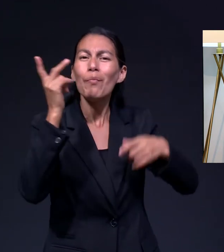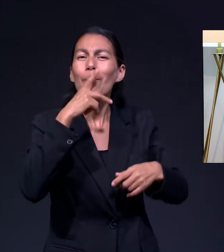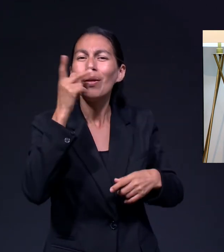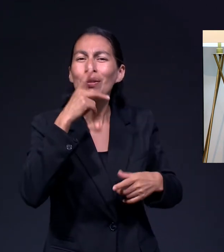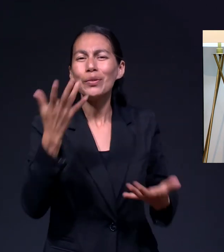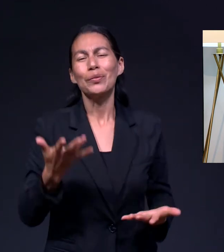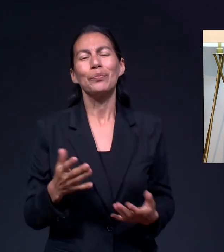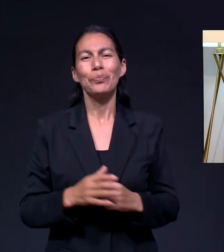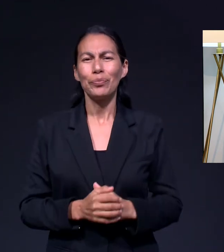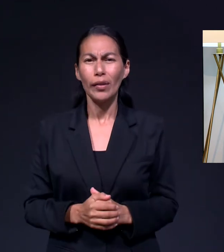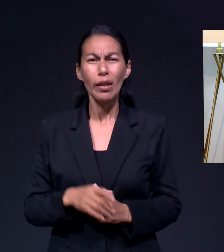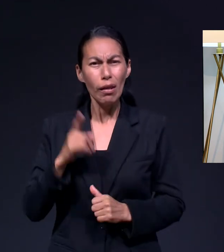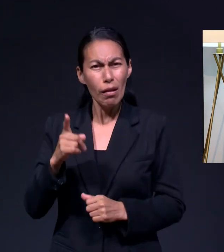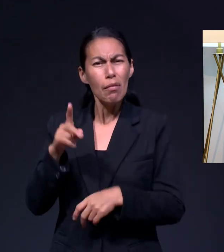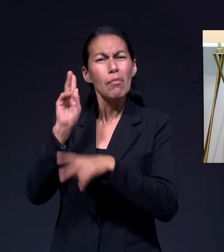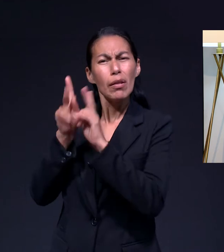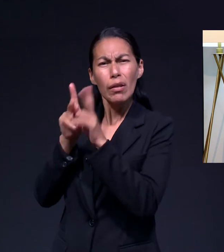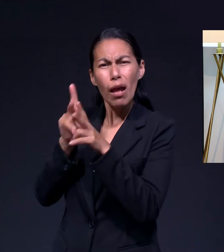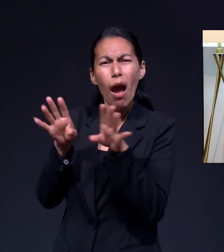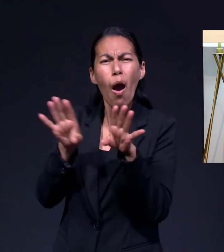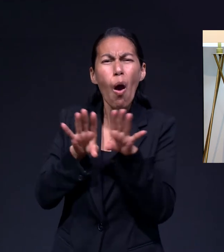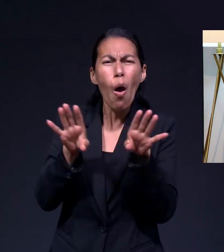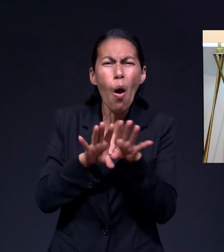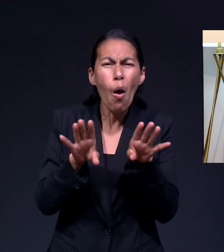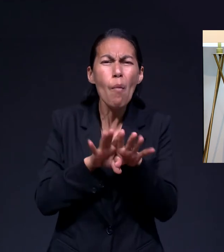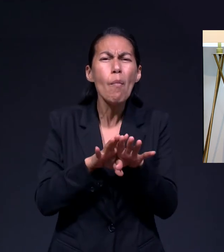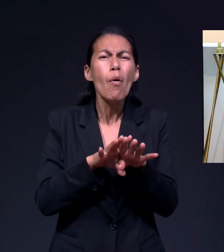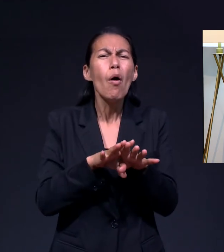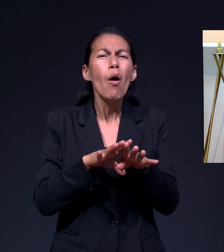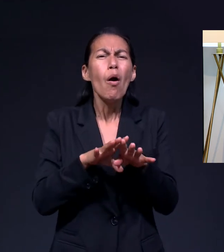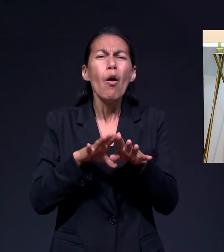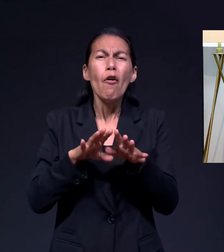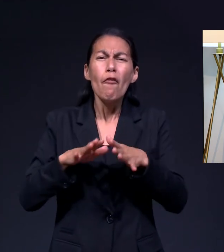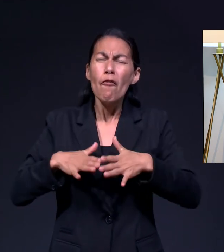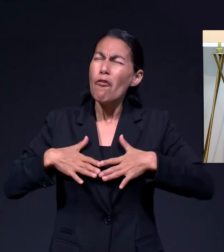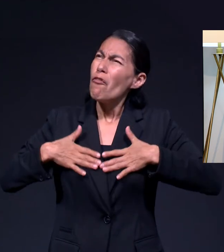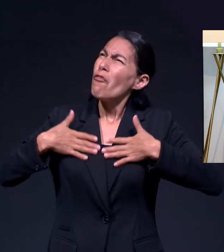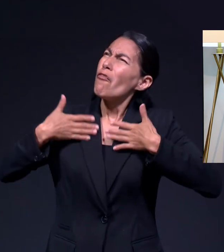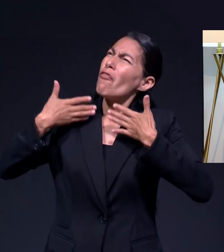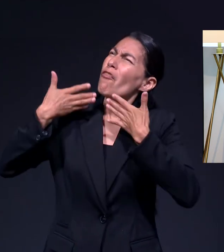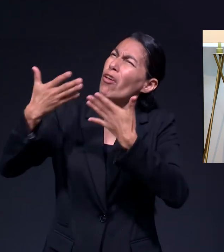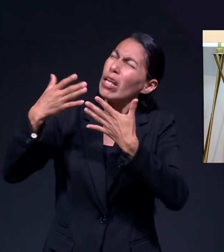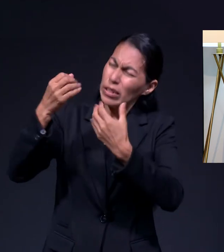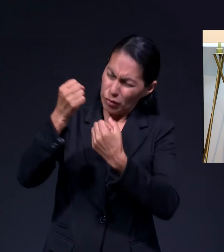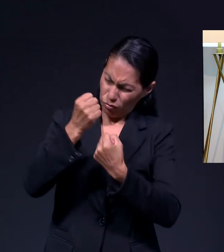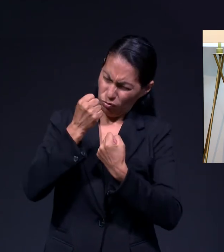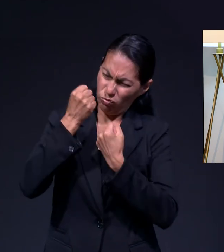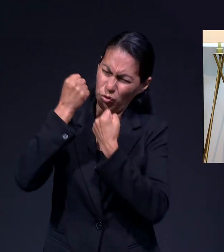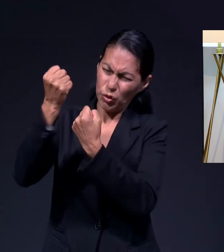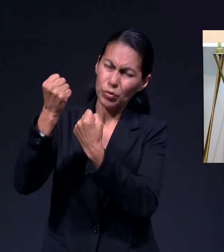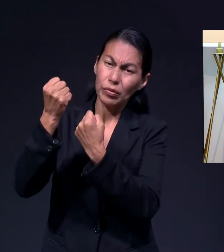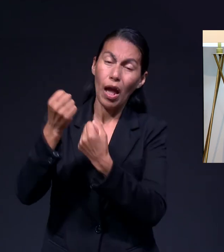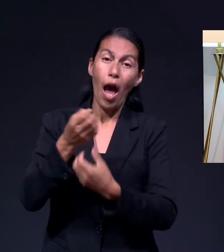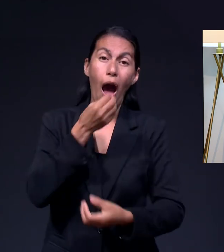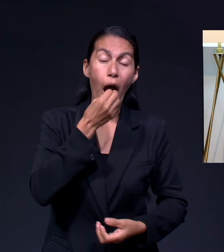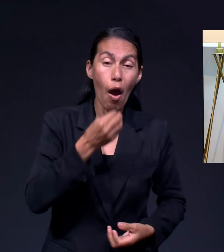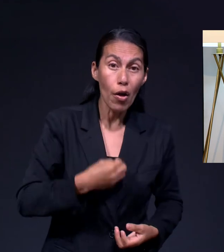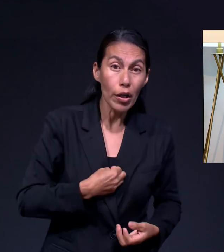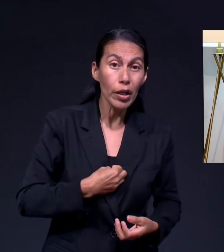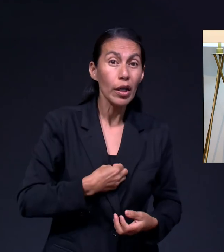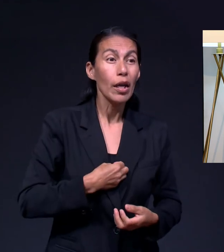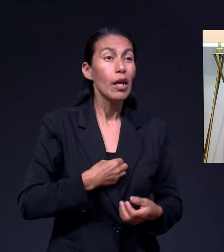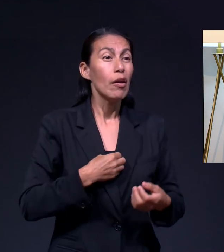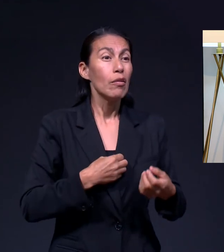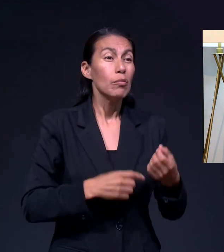y nos va a platicar sus experiencias de fe en oración y de cómo ha crecido su confianza en